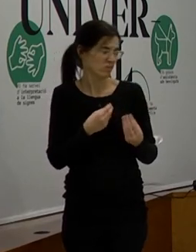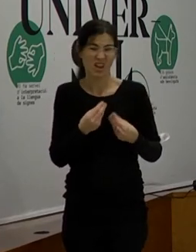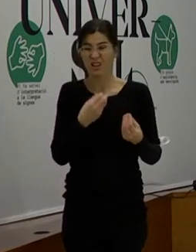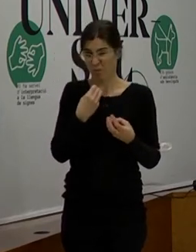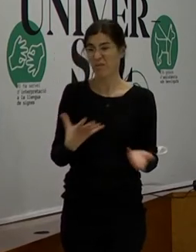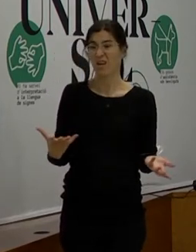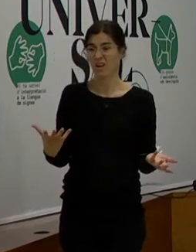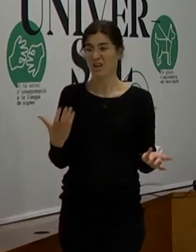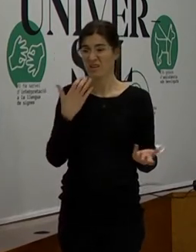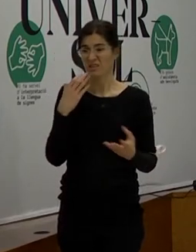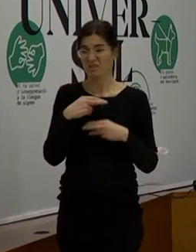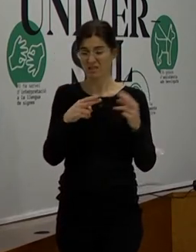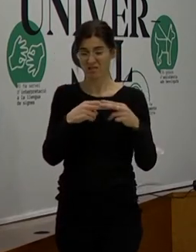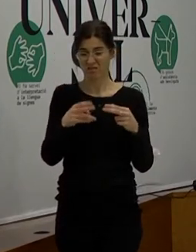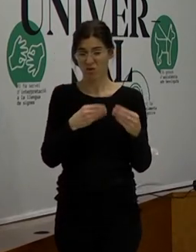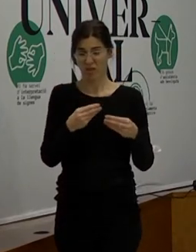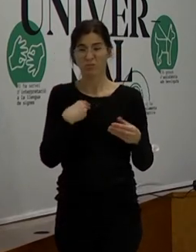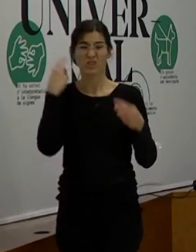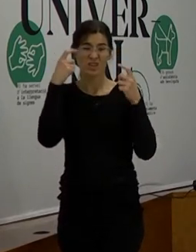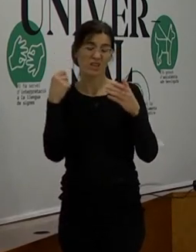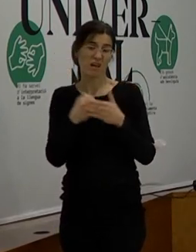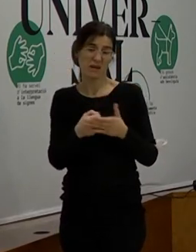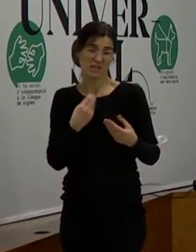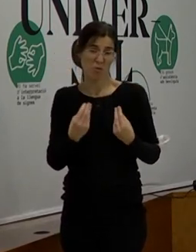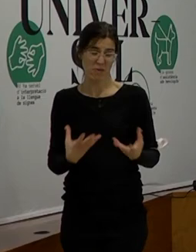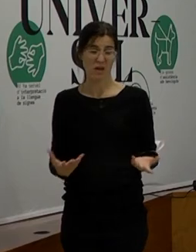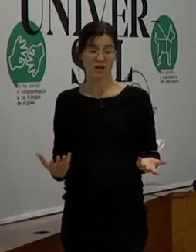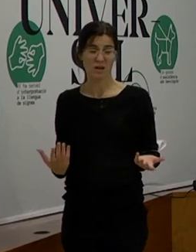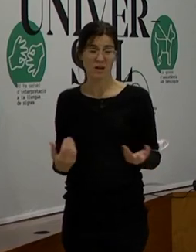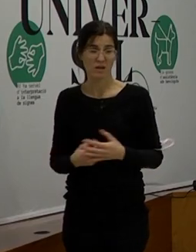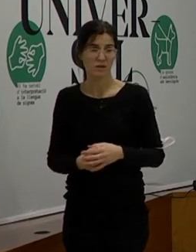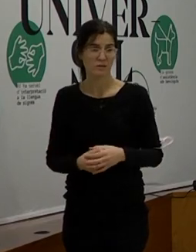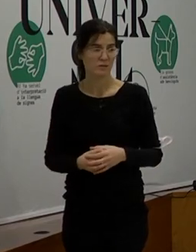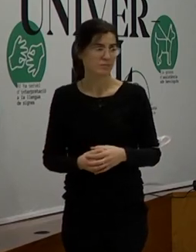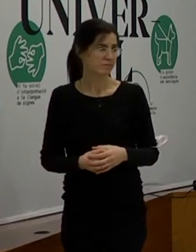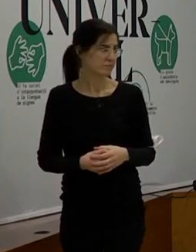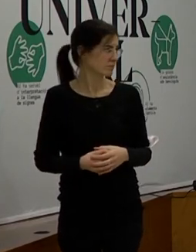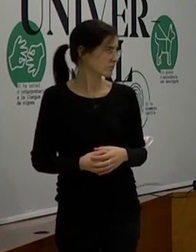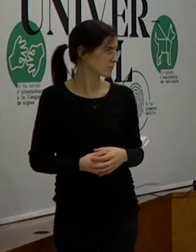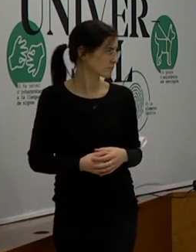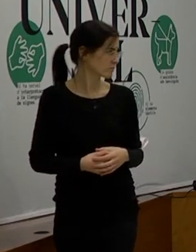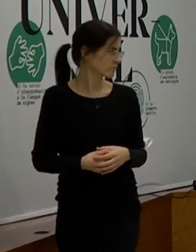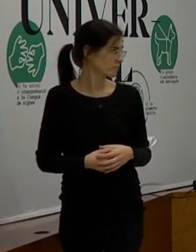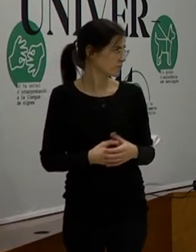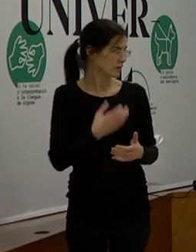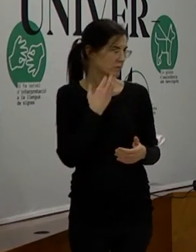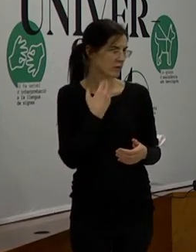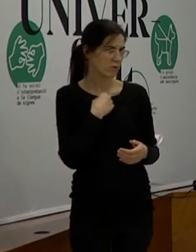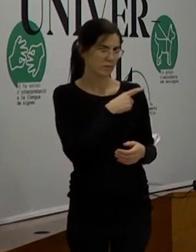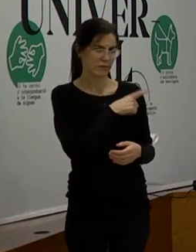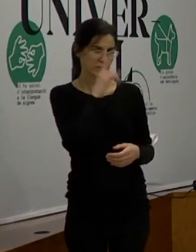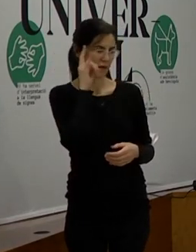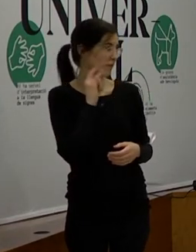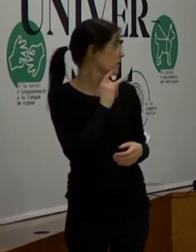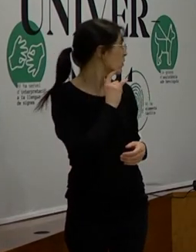fes-ho tot. O fes-ho el màxim possible que puguis, no? Home, no em talleu el pas, home. A veure, és una foto antiga, no? Això